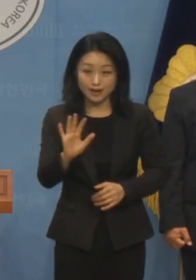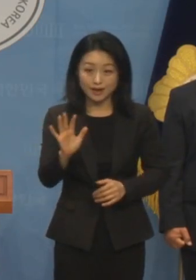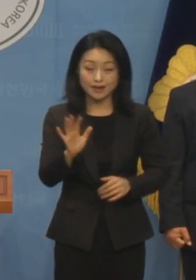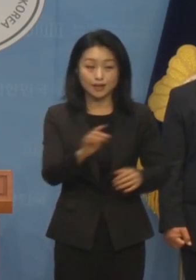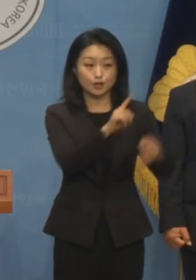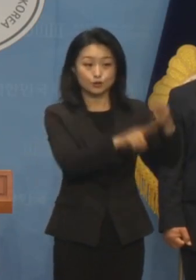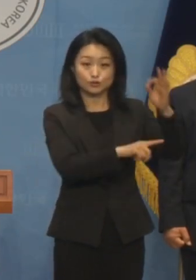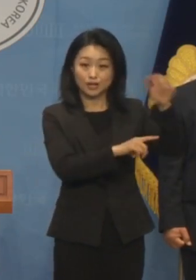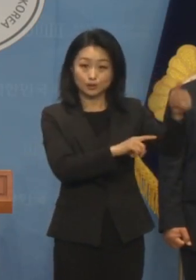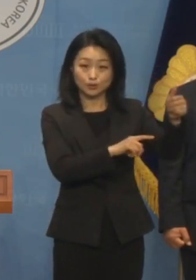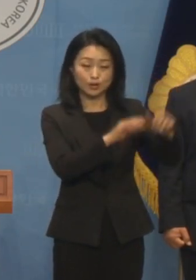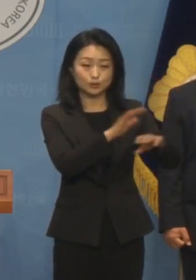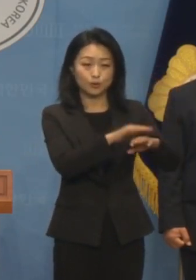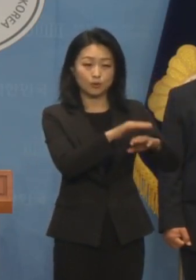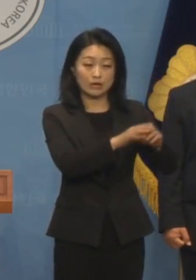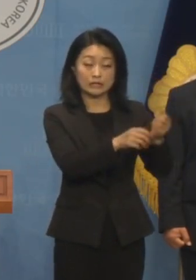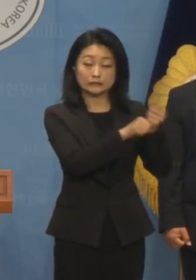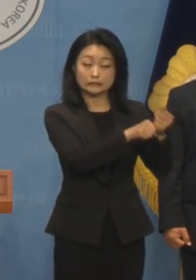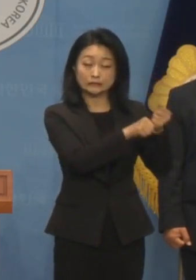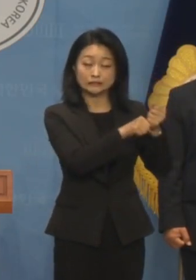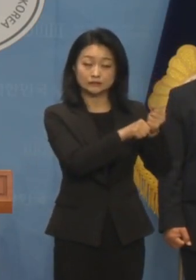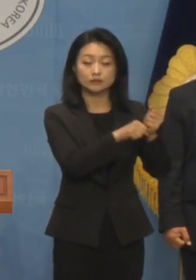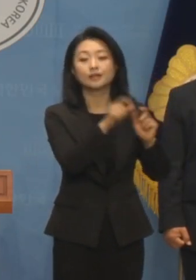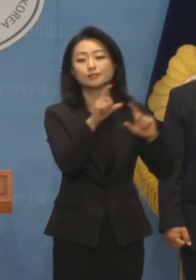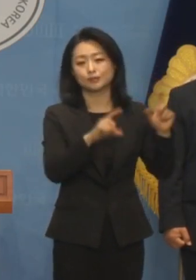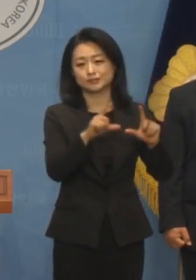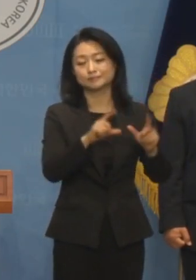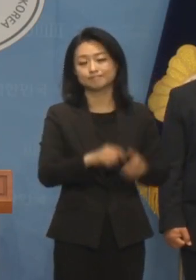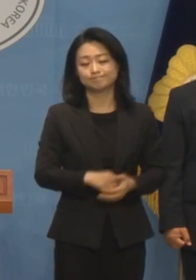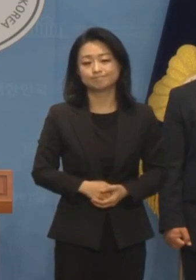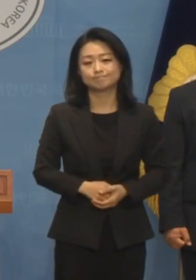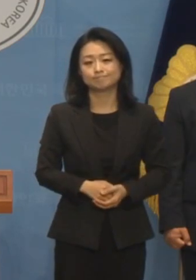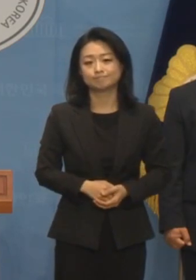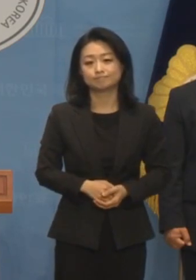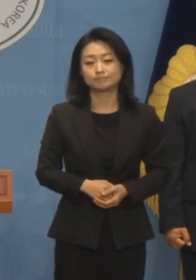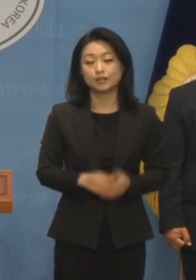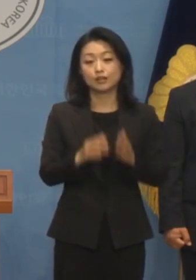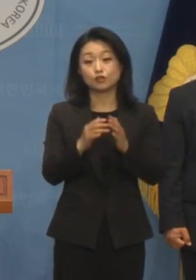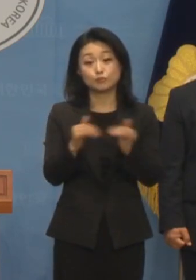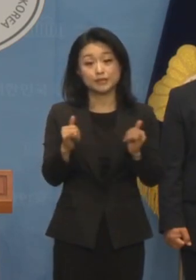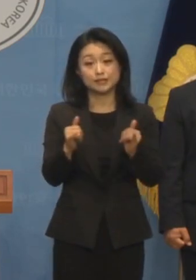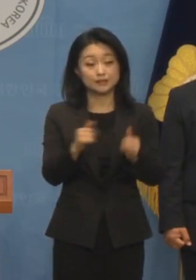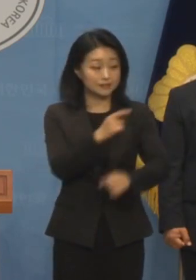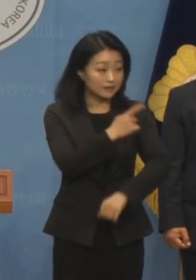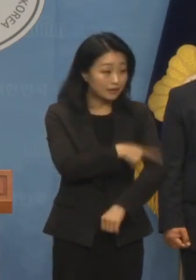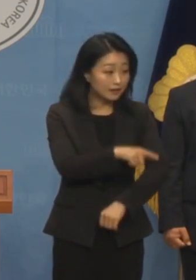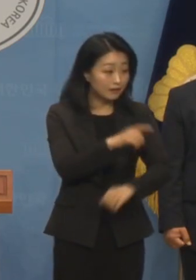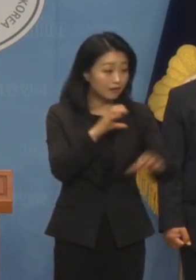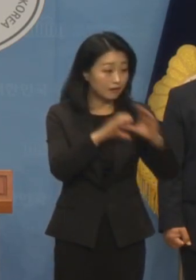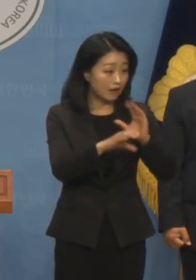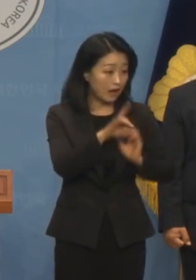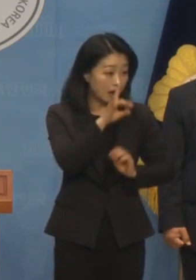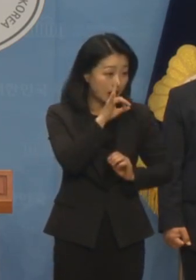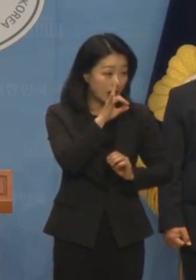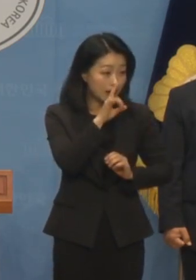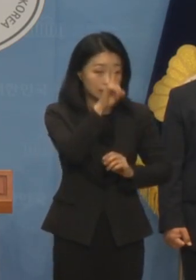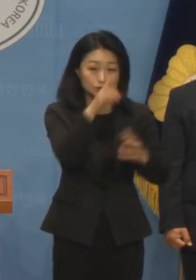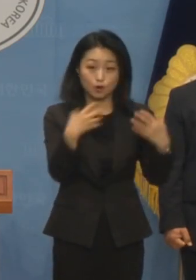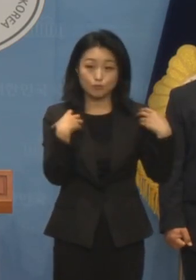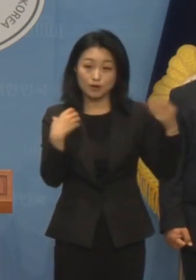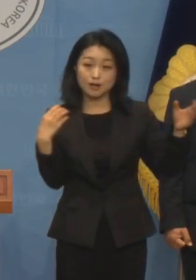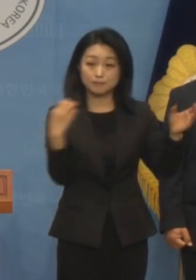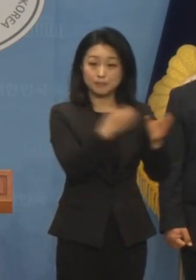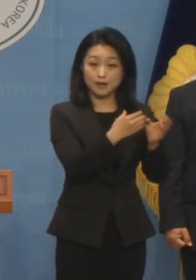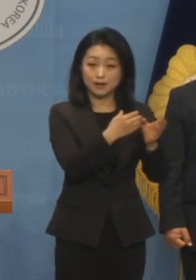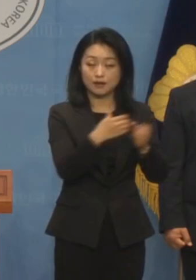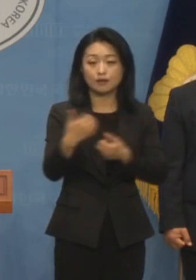윤석열 대통령의 손만 굳건히 잡겠다는 것입니다. 국민은 무능과 불통의 정부 여당과 제대로 맞설